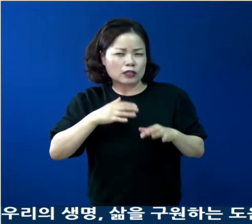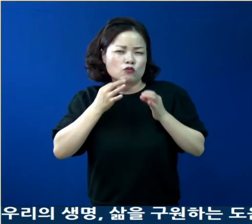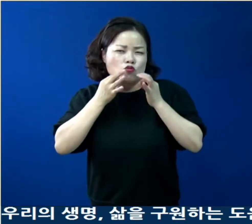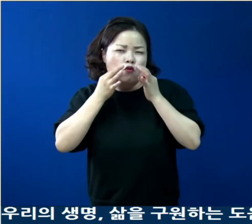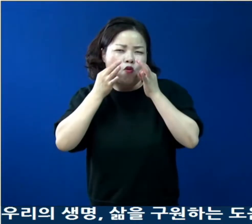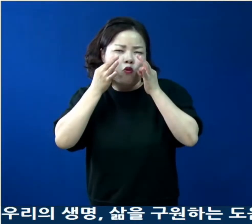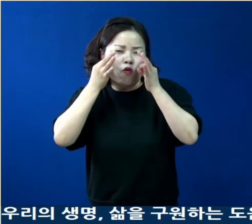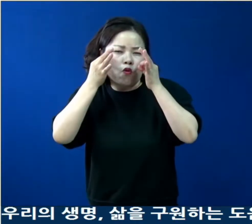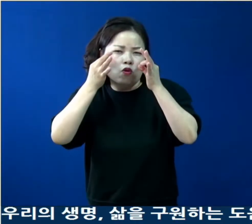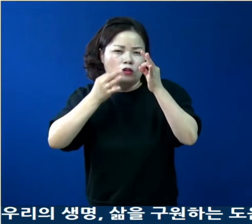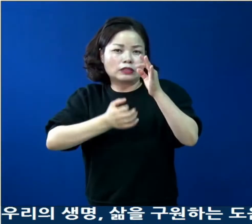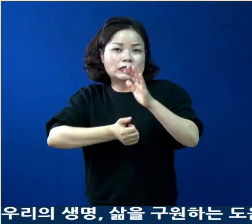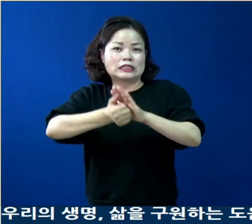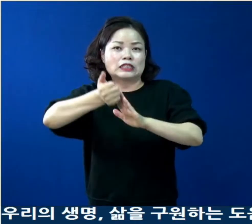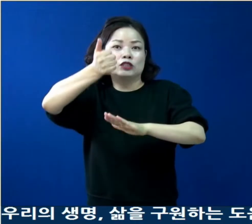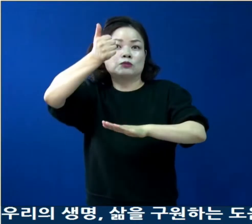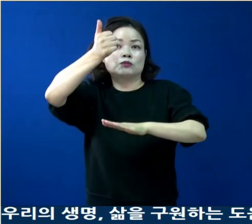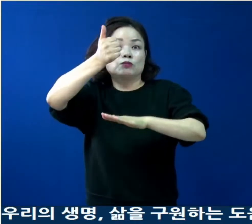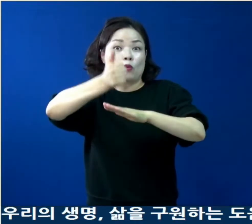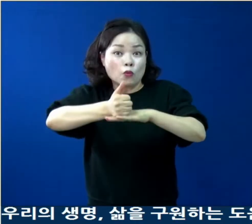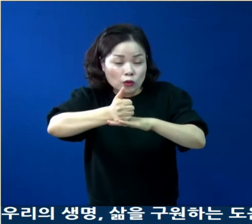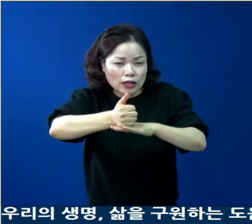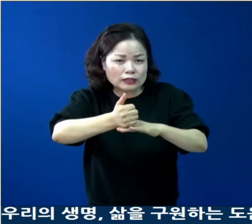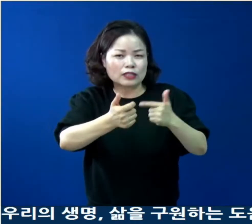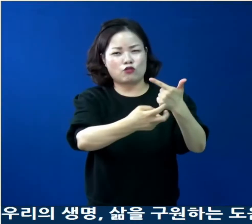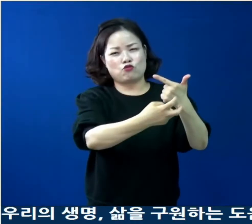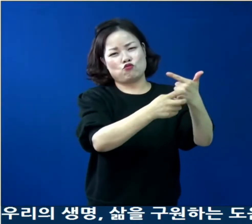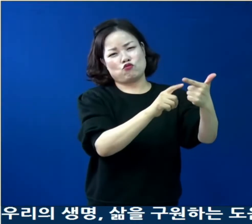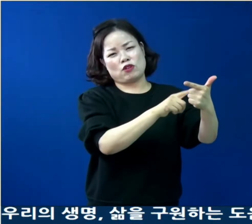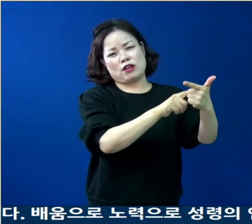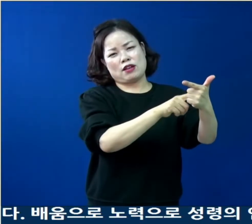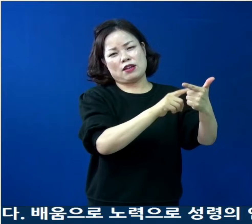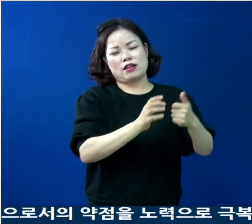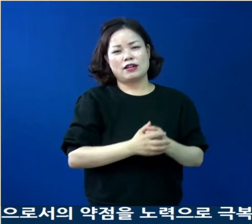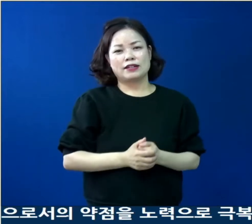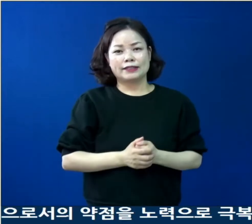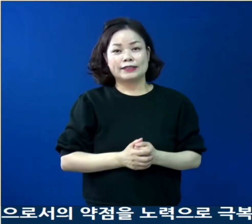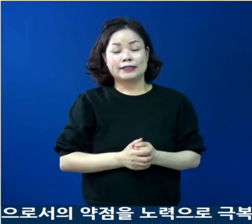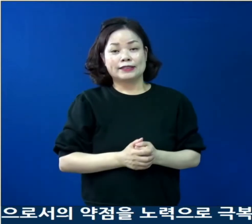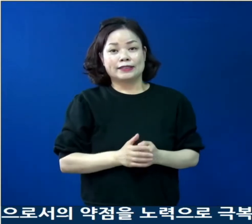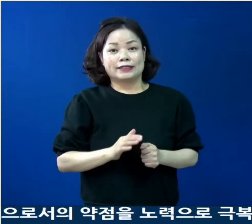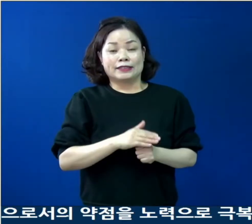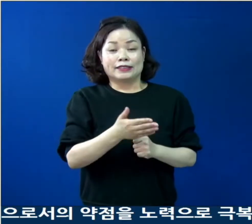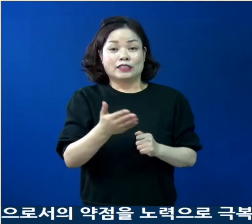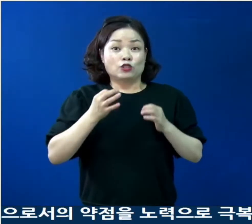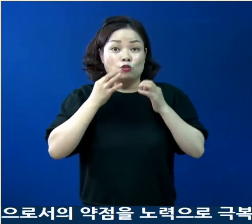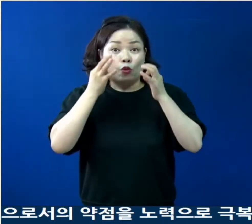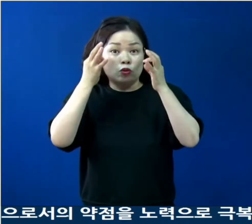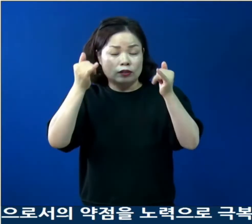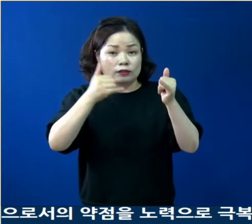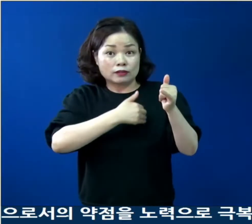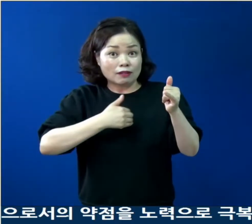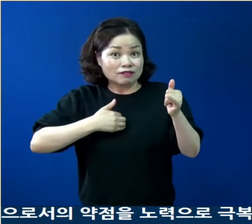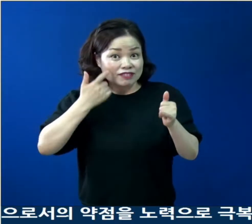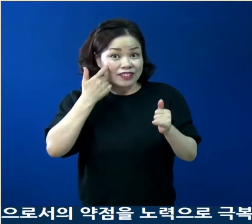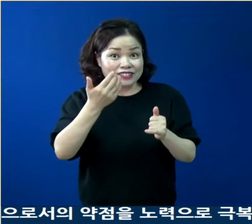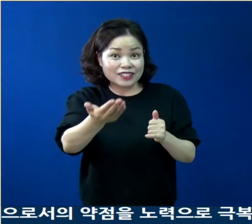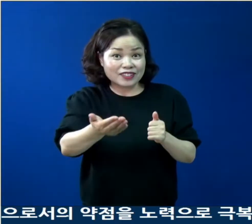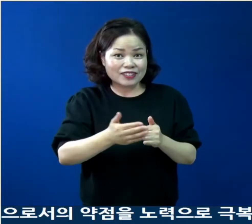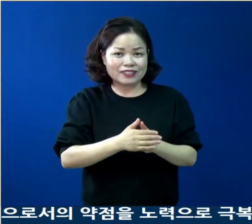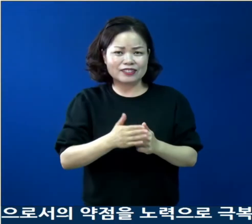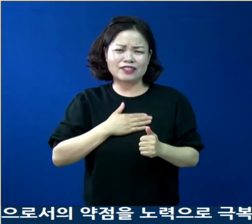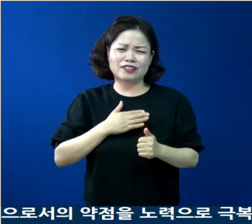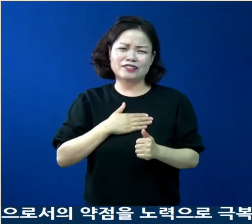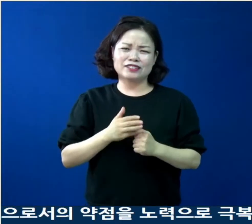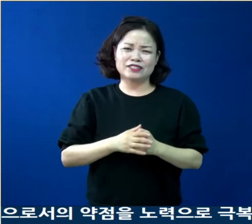노력으로 극복한 인물이 누가다, 이렇게 정리해 보면 좋겠습니다. 사랑하는 여러분, 노력하는 데 자신 있지 않으세요? 나는